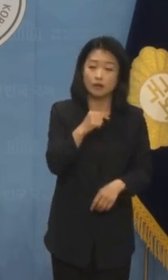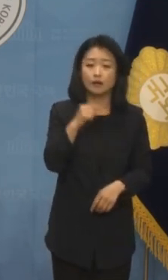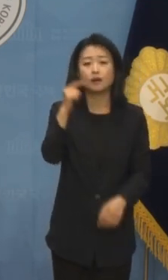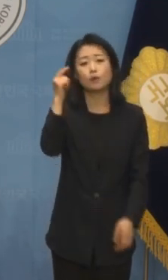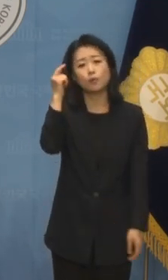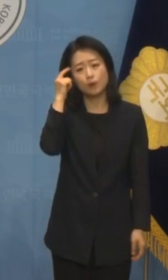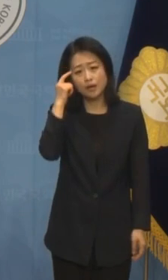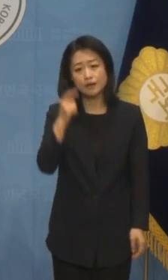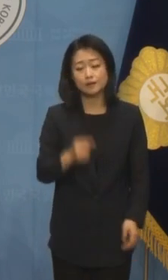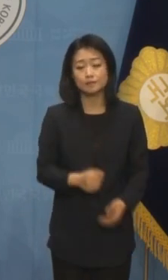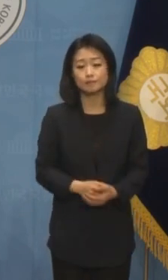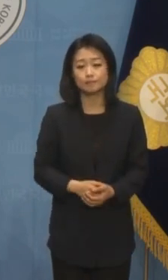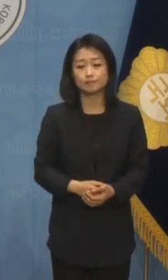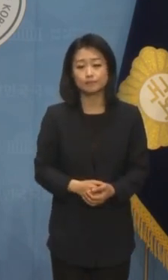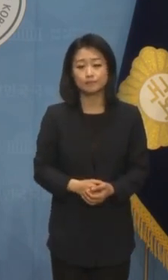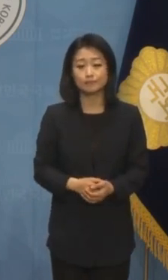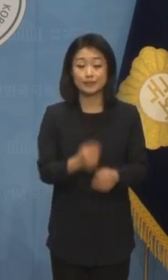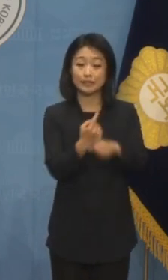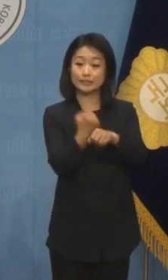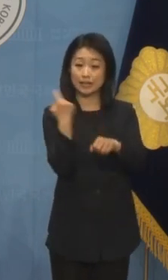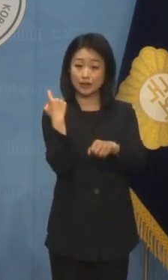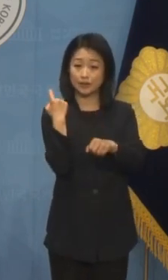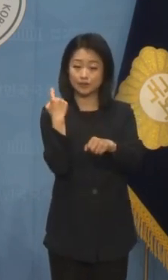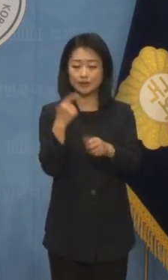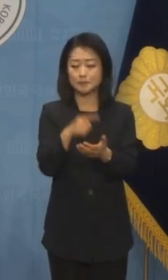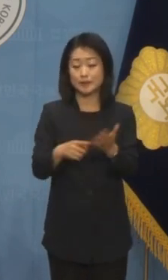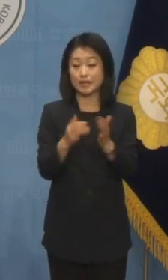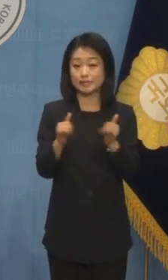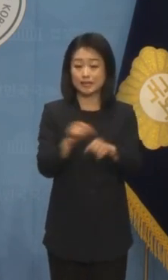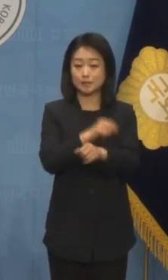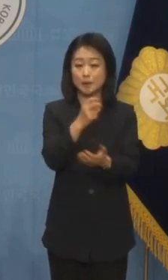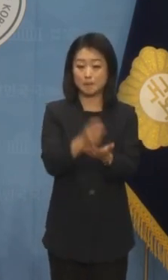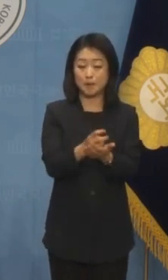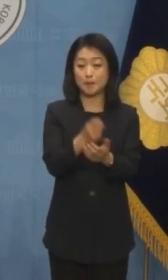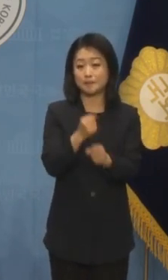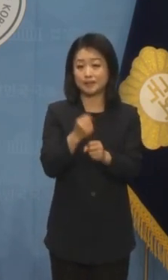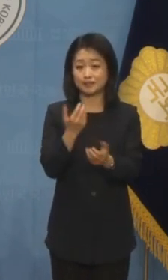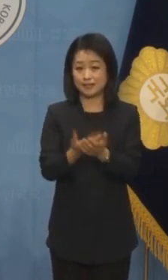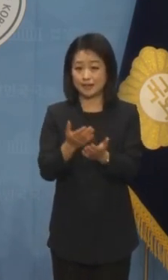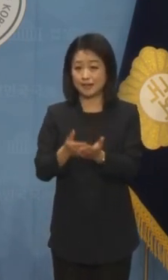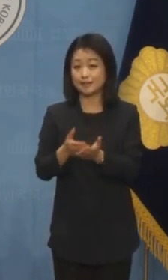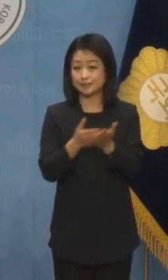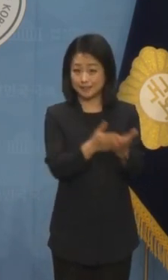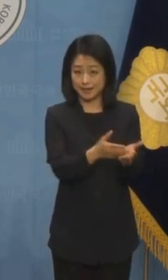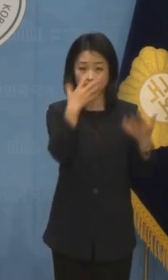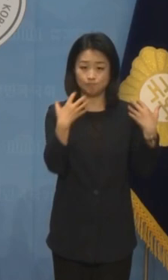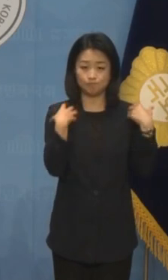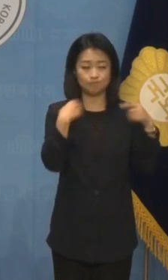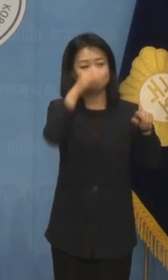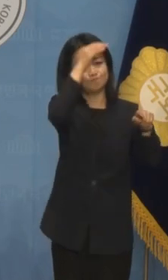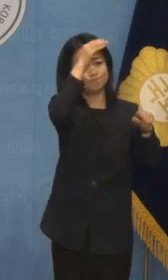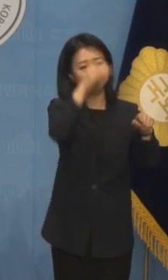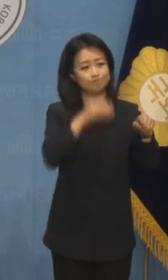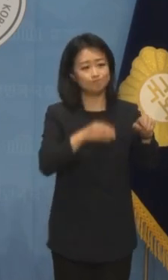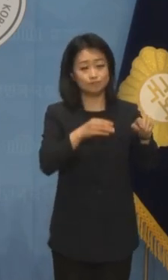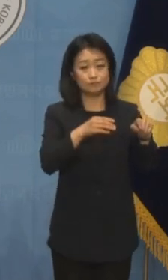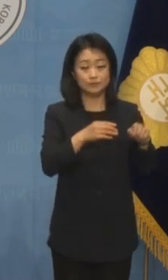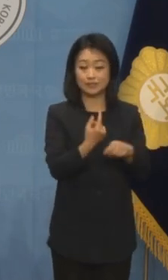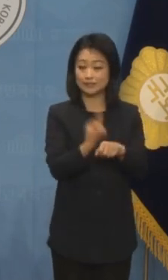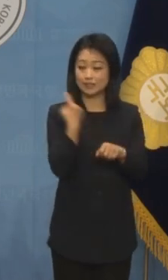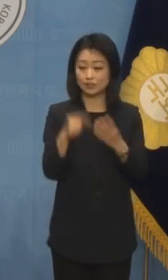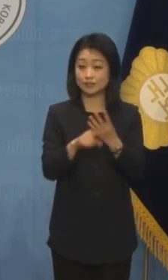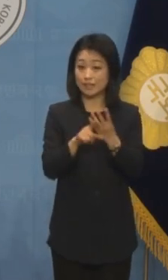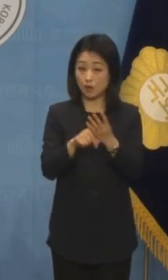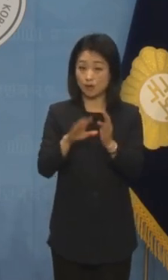것입니까? 작년 초 피해자들이 특별법 제정하라는 요구에도 요질부동이던 여당은 작년 4월